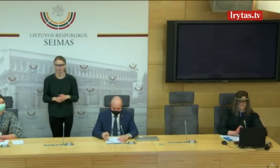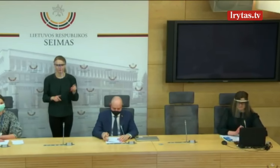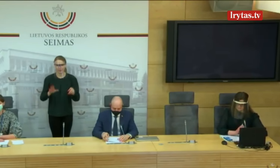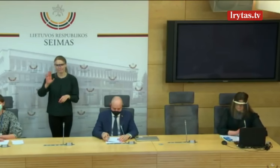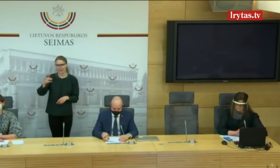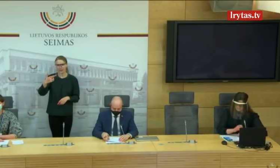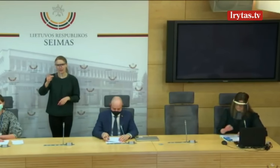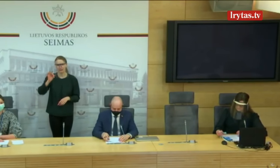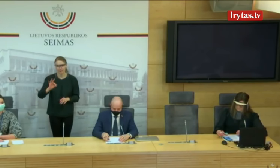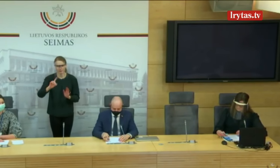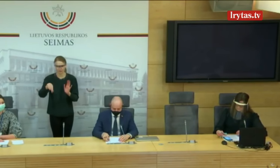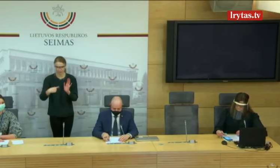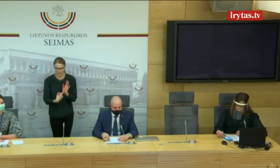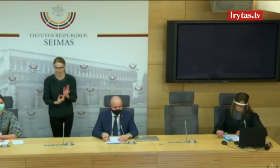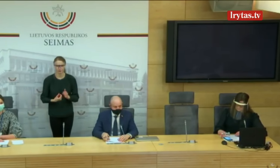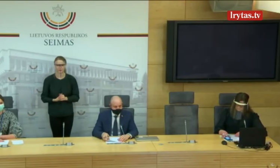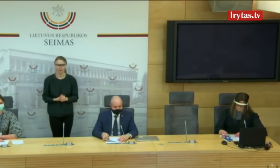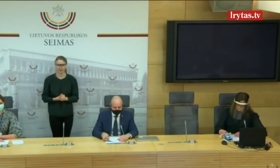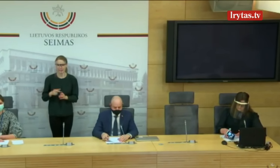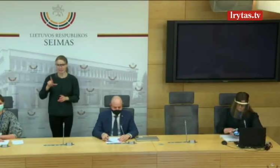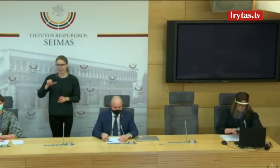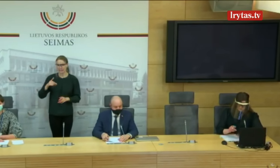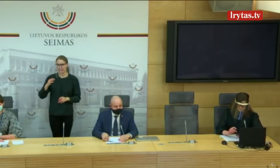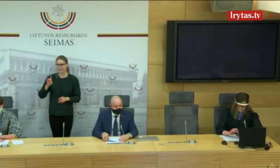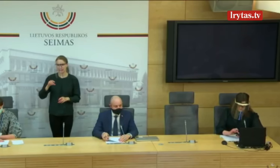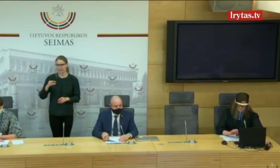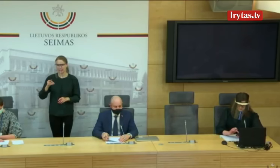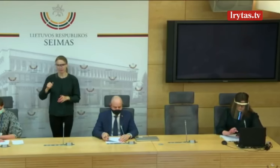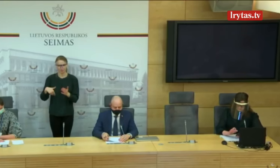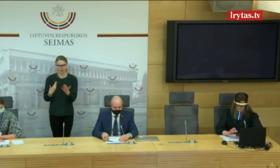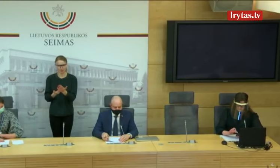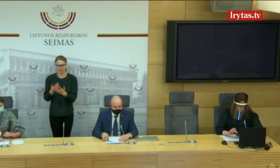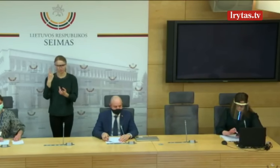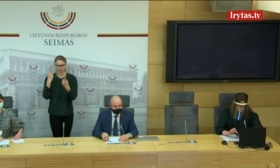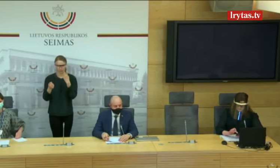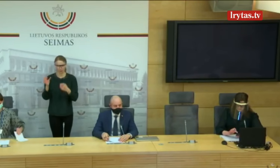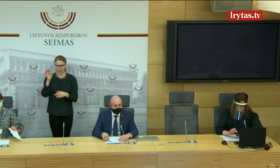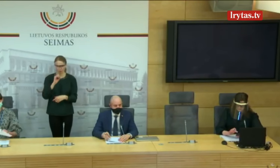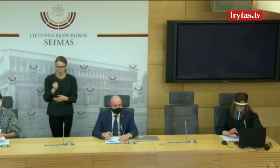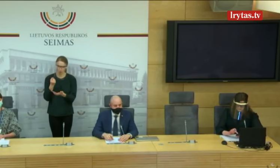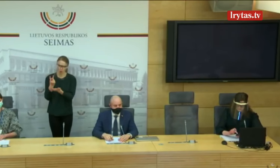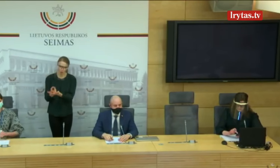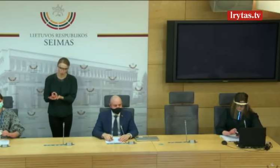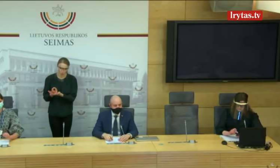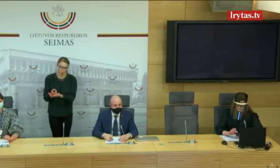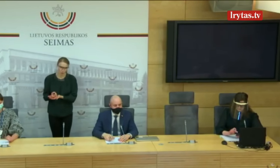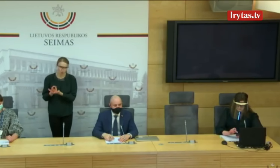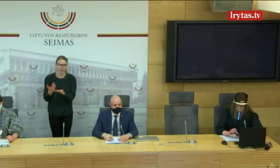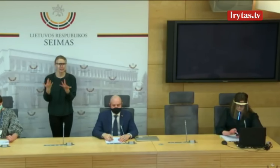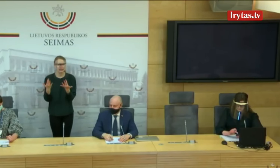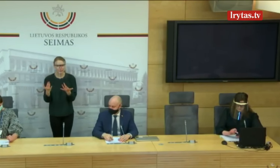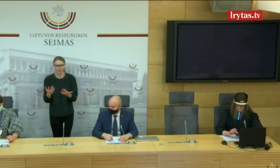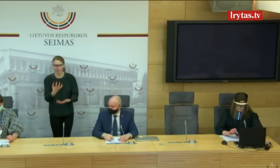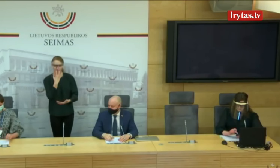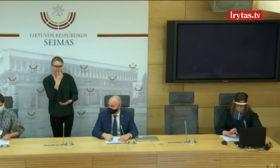Nesas, gal jūs turit paprastai, ponė Lingienė pateikdavo informaciją apie gulinčius ligoninį, kiek reikia intensyvios